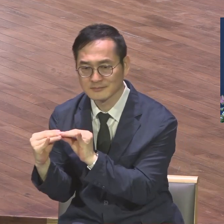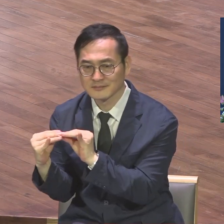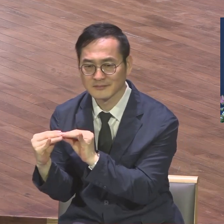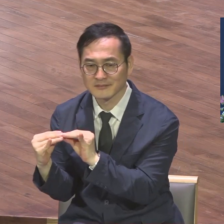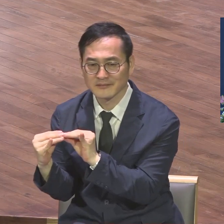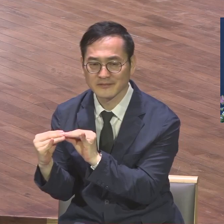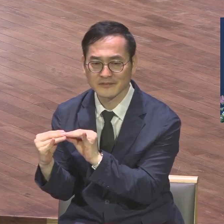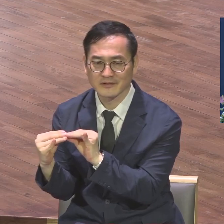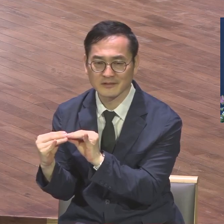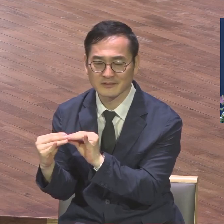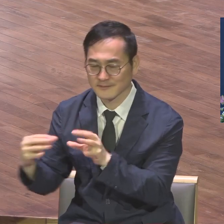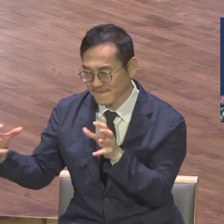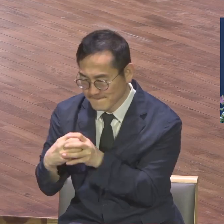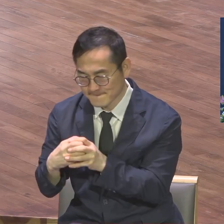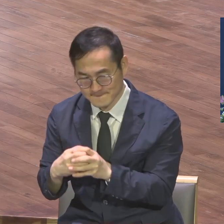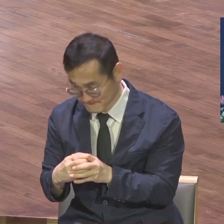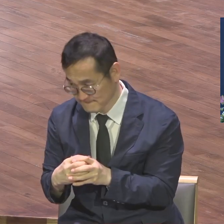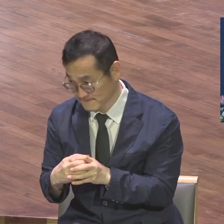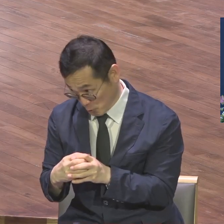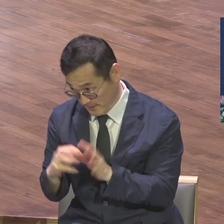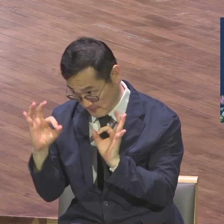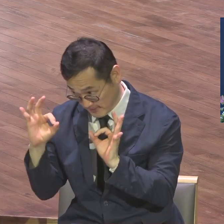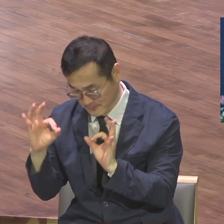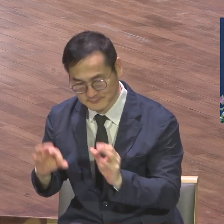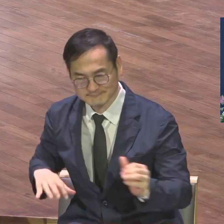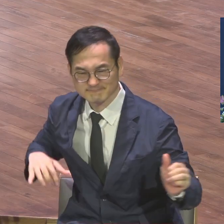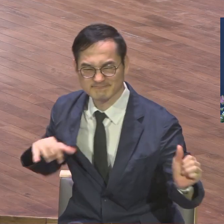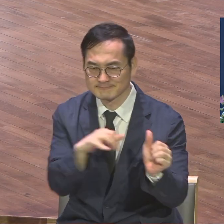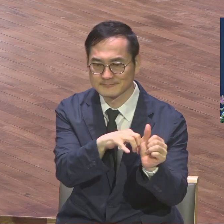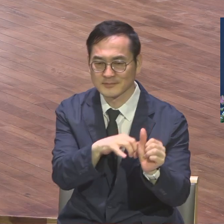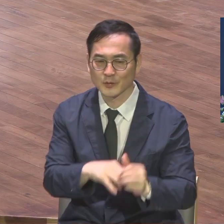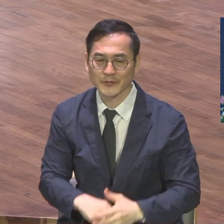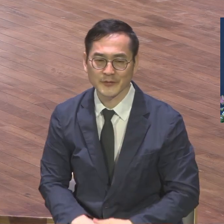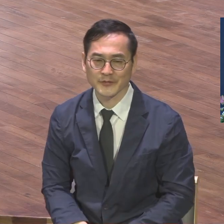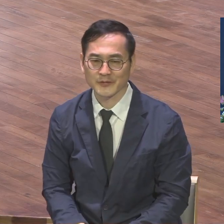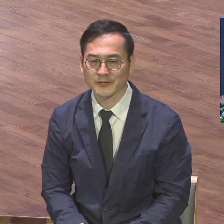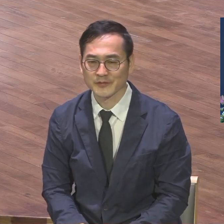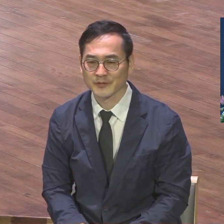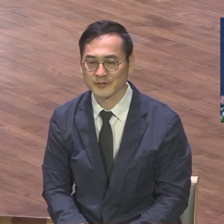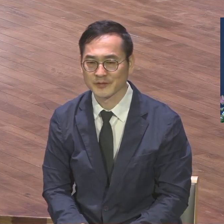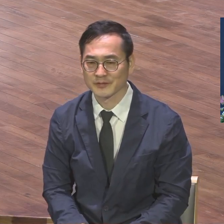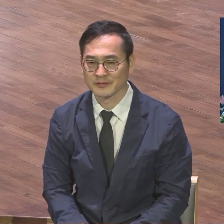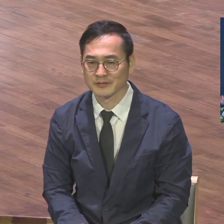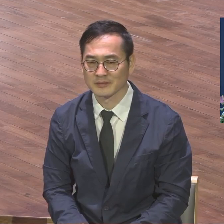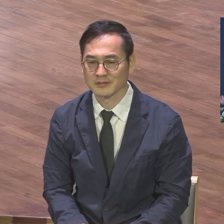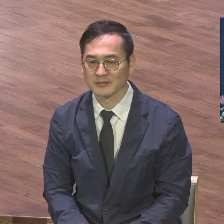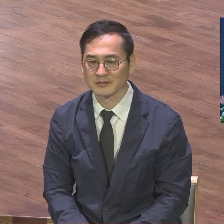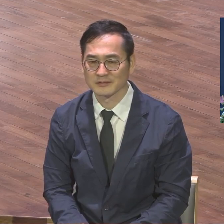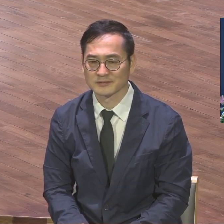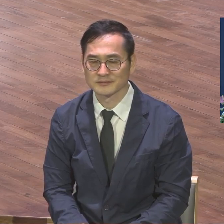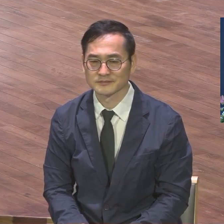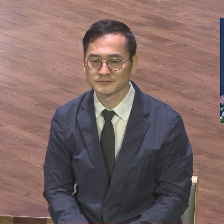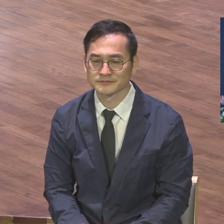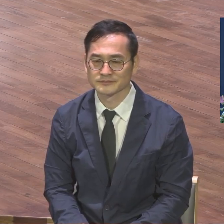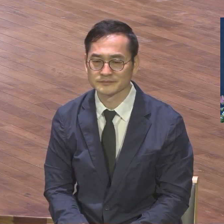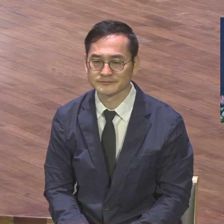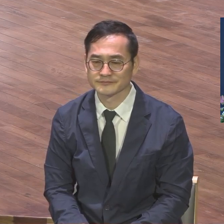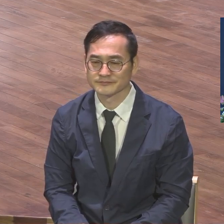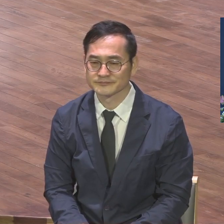원리수가 딱 돼 가지고 일시으로 공격을 그렇게 합니다. 유대